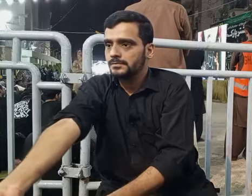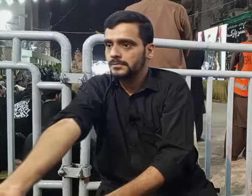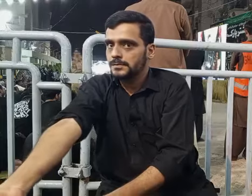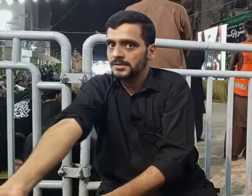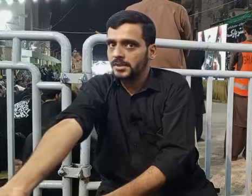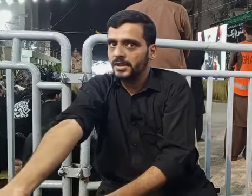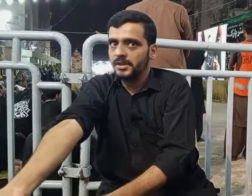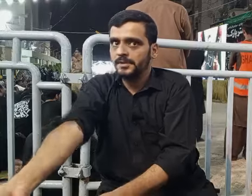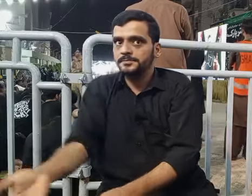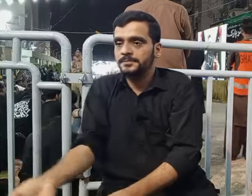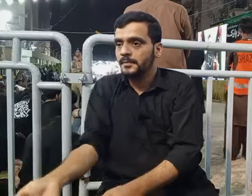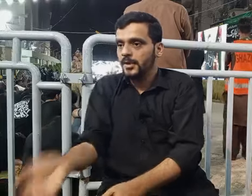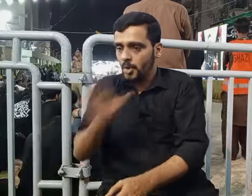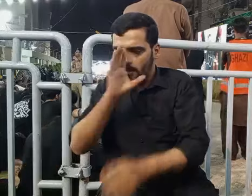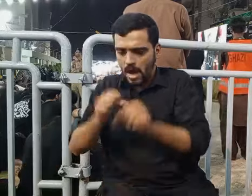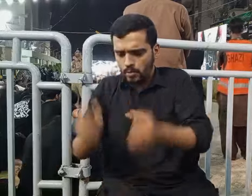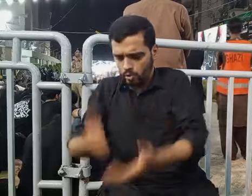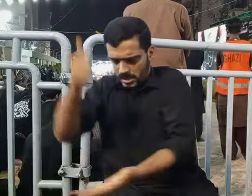کسی نے دور سے تیر مارا،